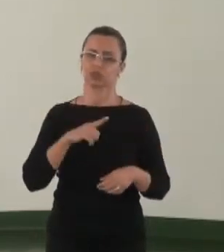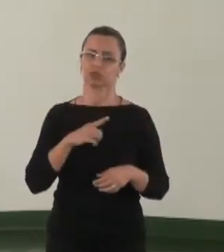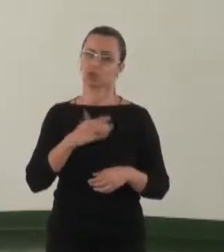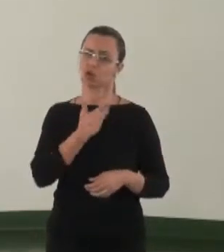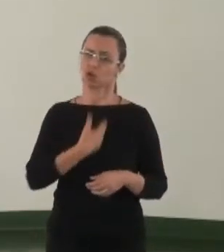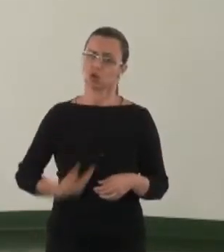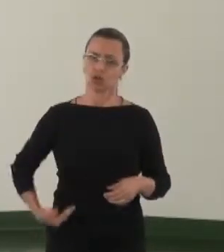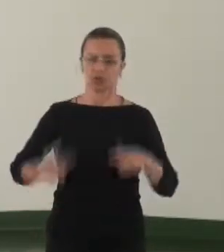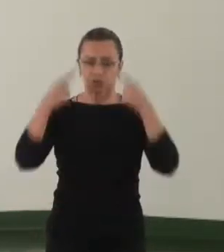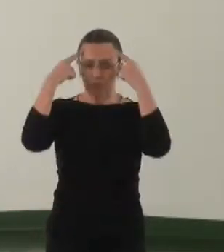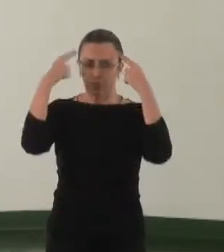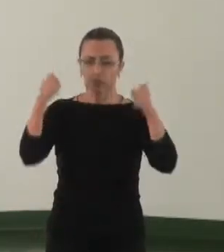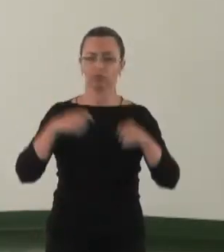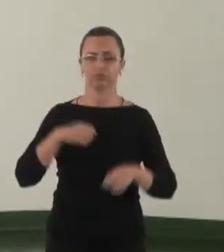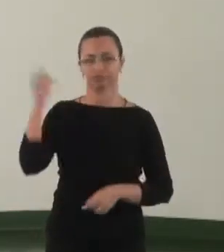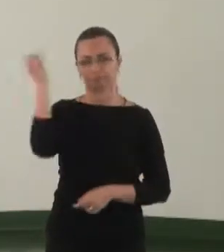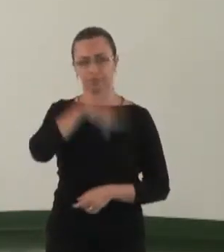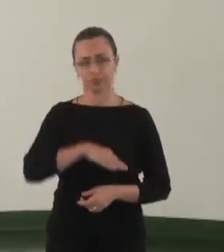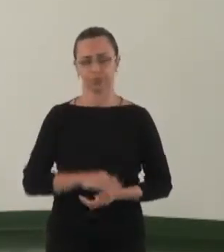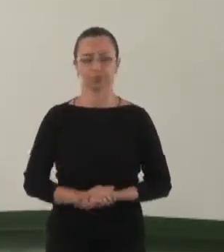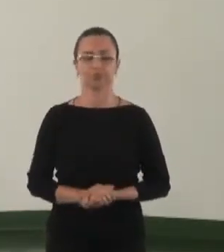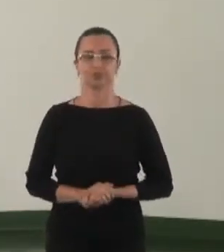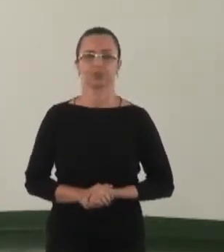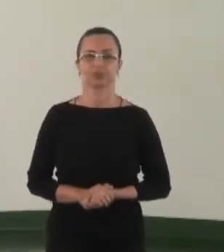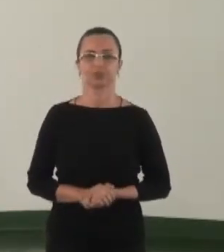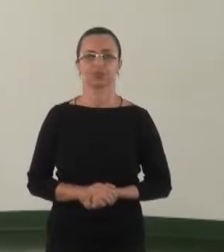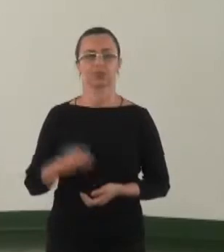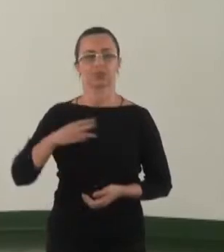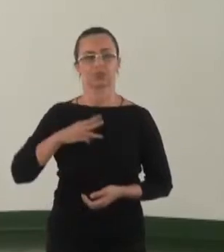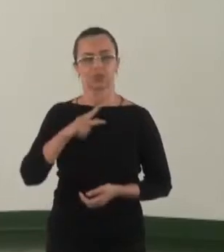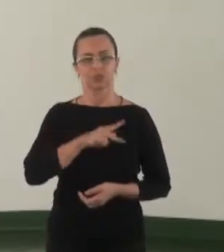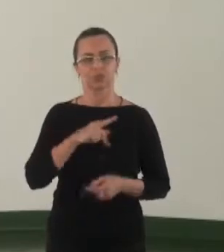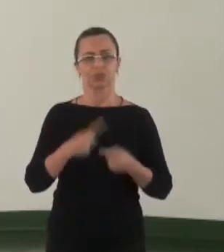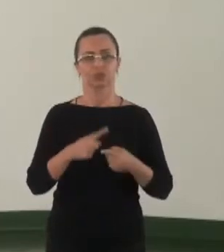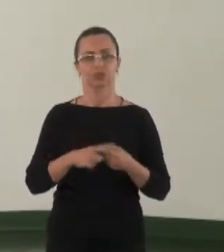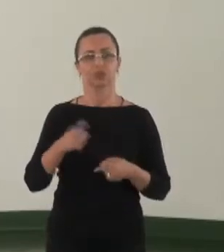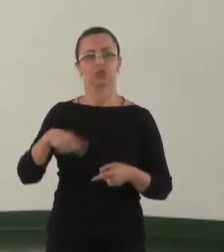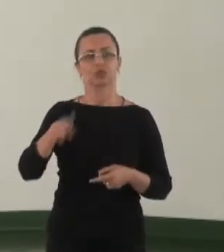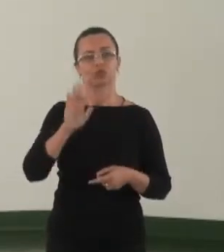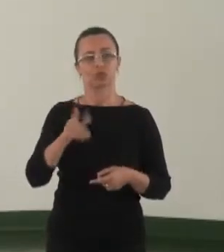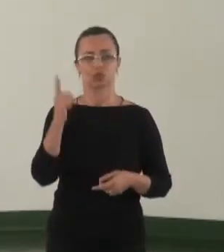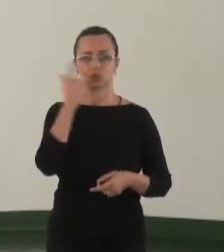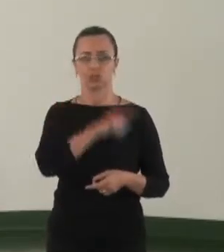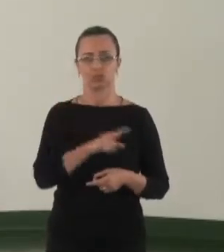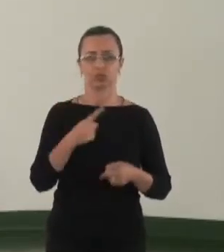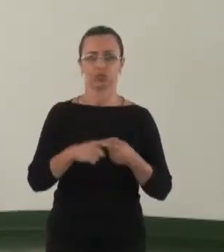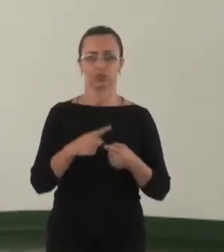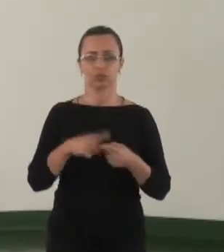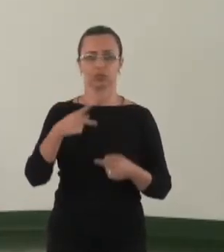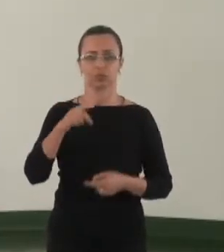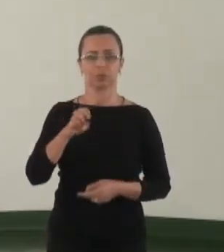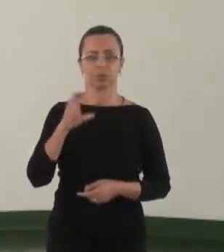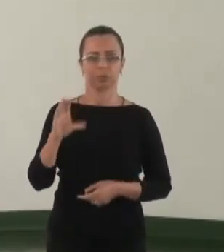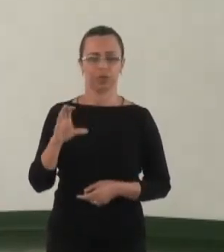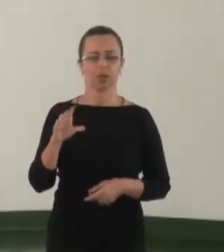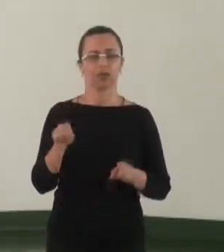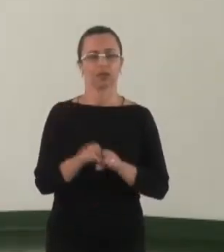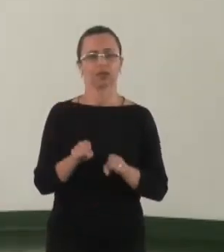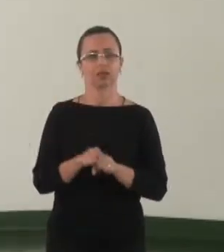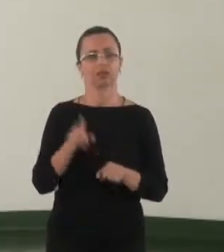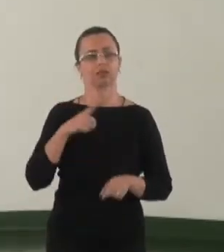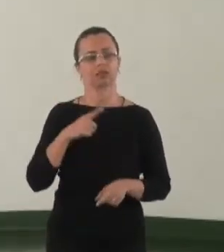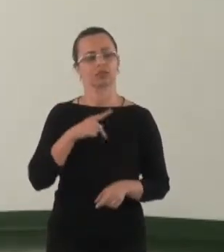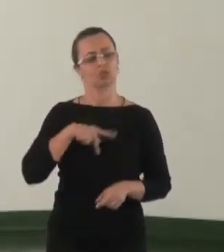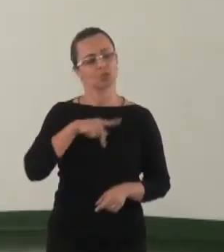policial violenta e truculenta. Então, o Ministério Público, através daquilo que conseguiu com a derrubada da PEC 37, então, por favor,